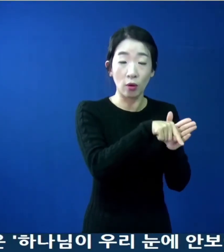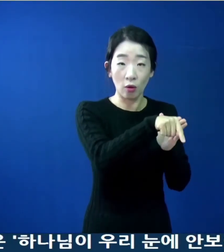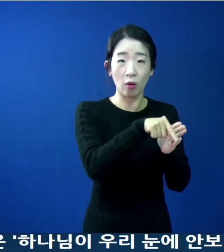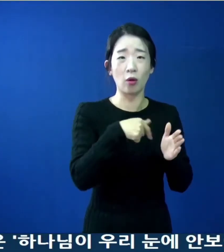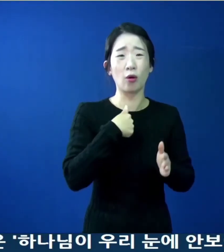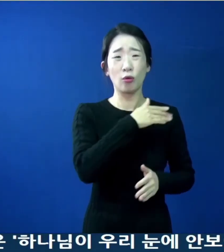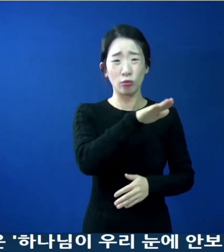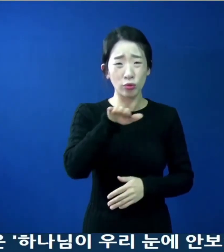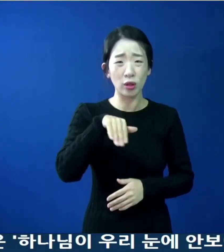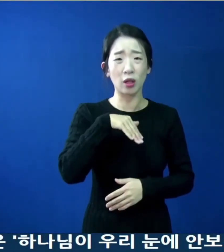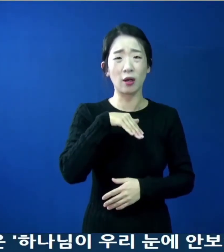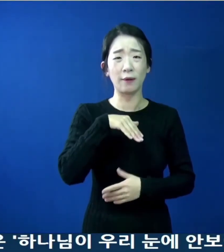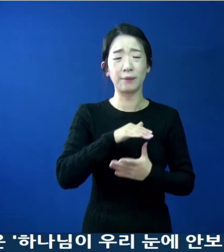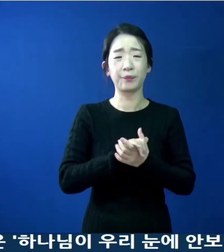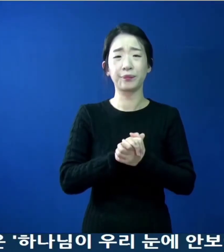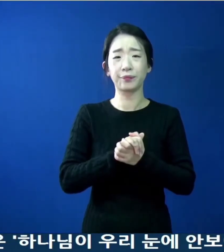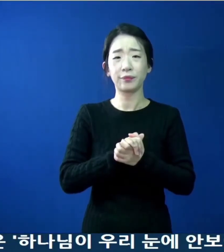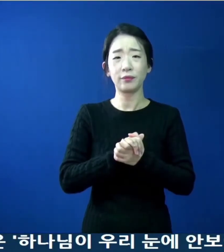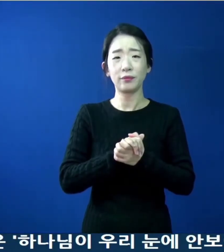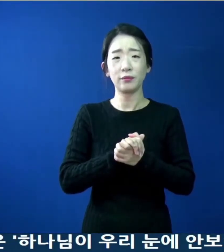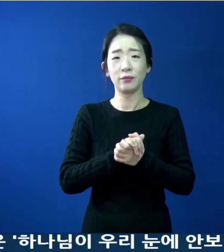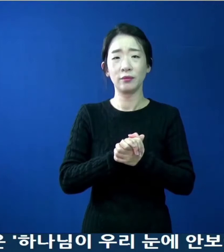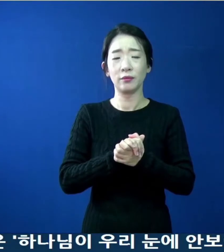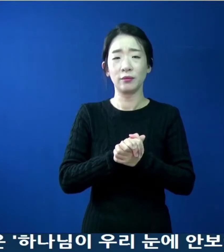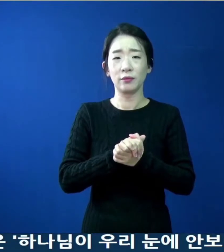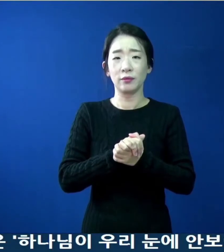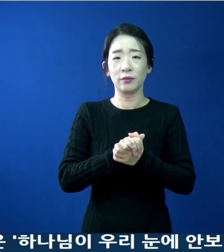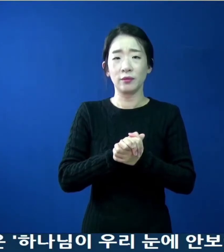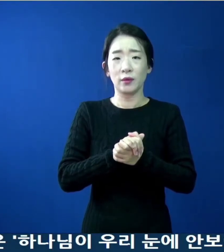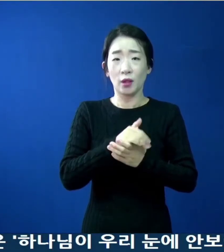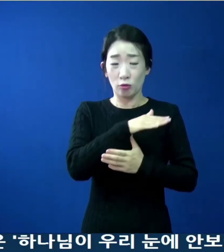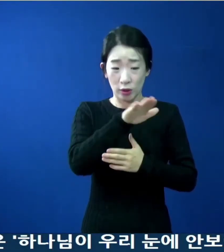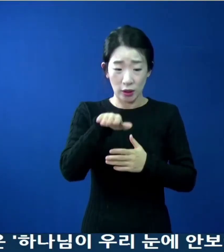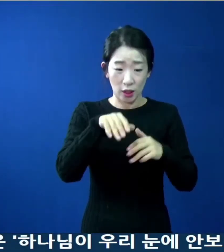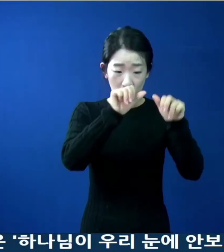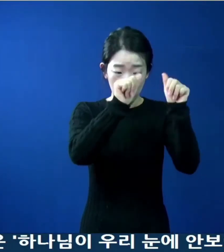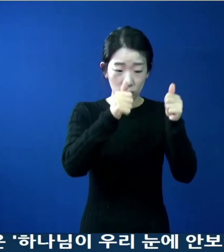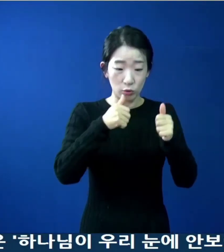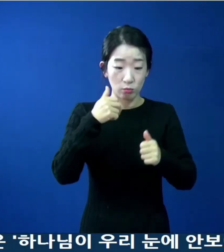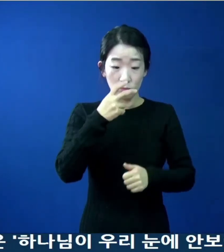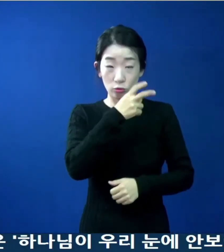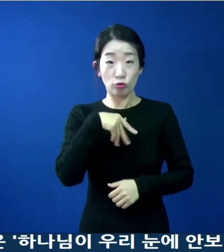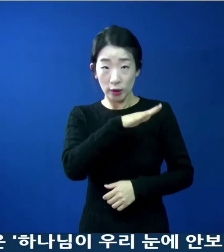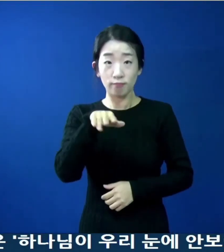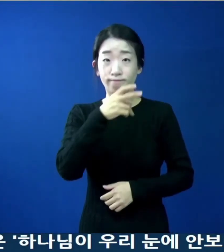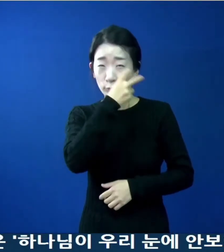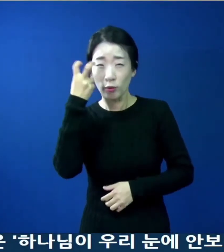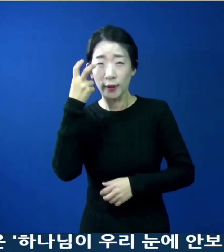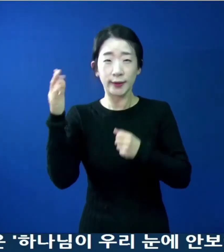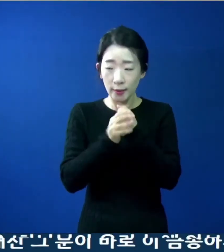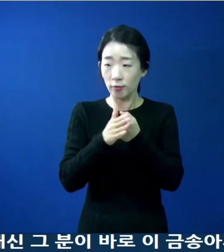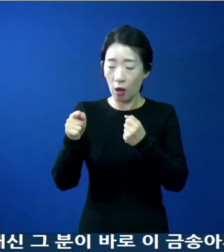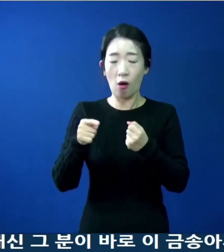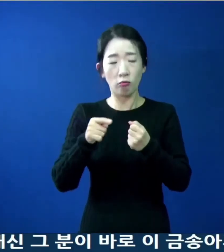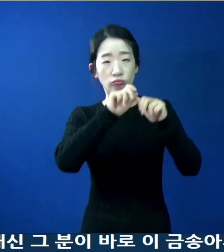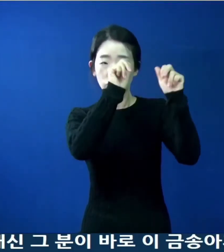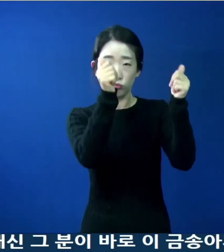때문에 아주 몽매한 우상 섬김을 하지 않습니다. 그런데 우리는 어떤